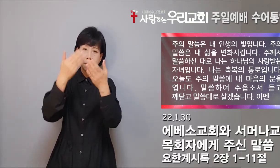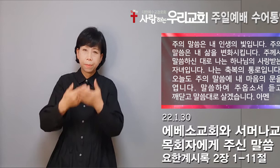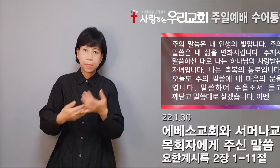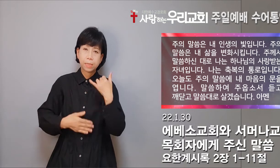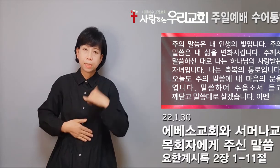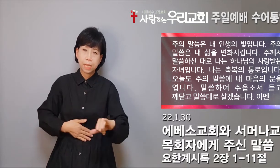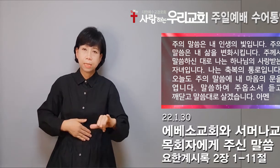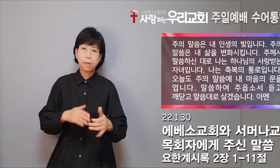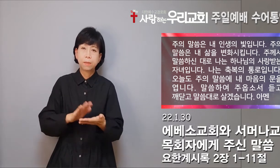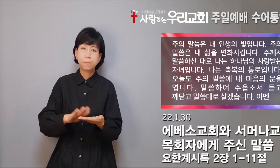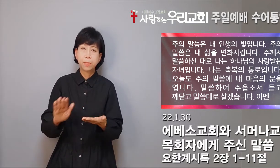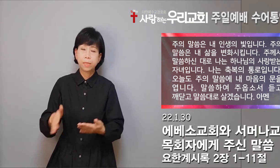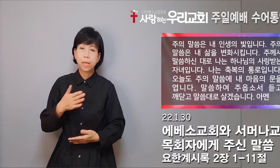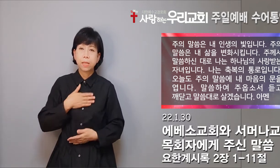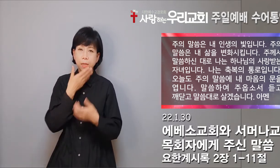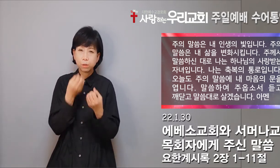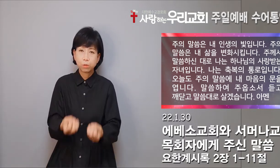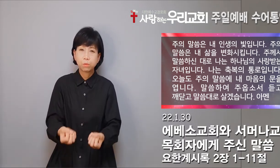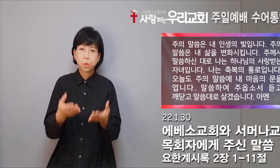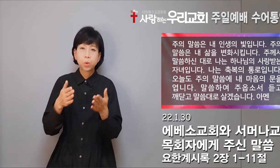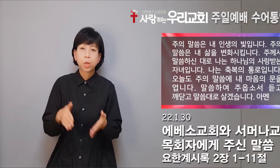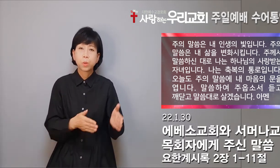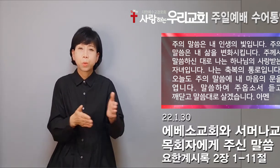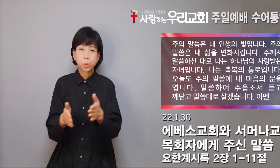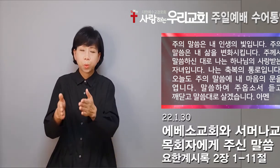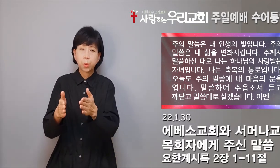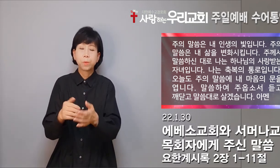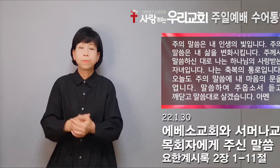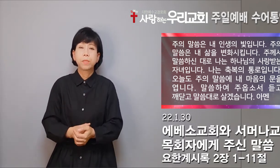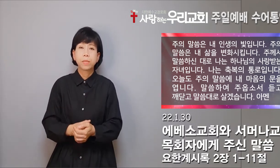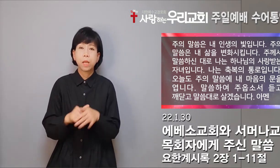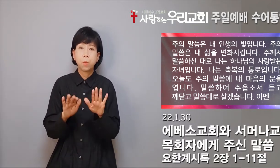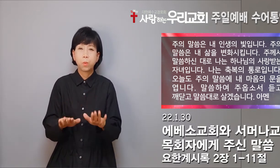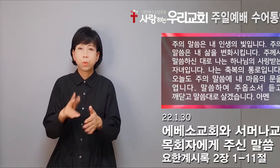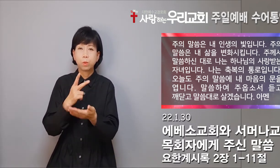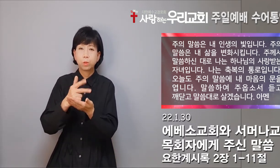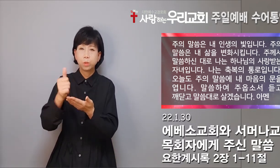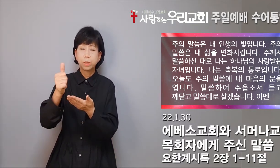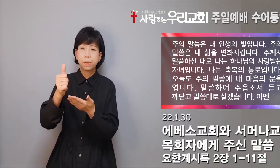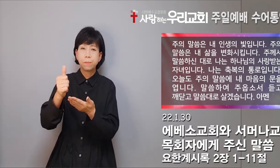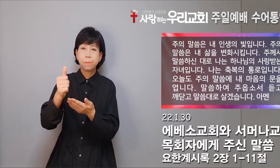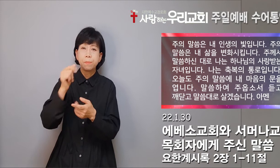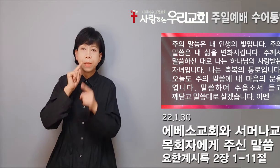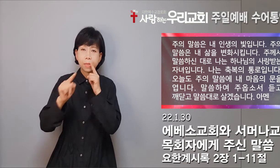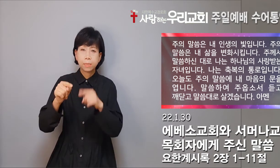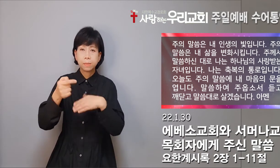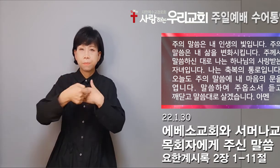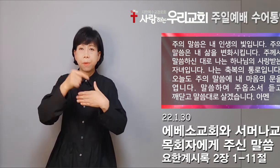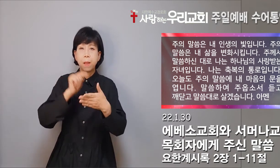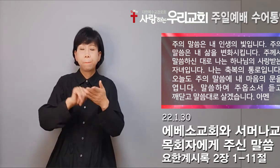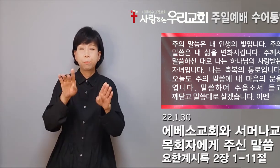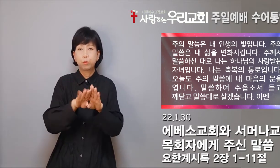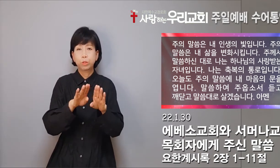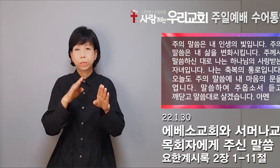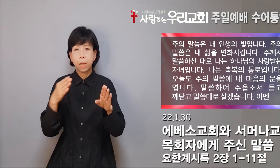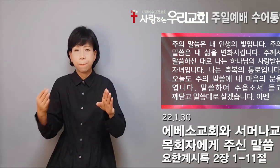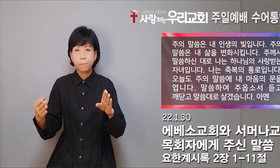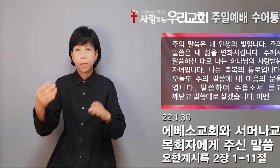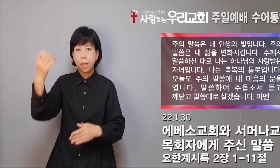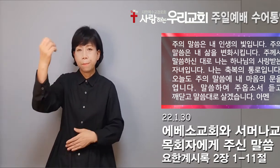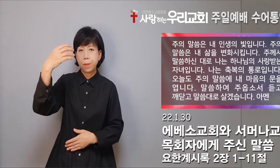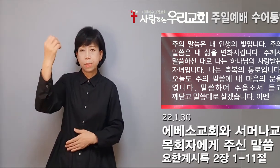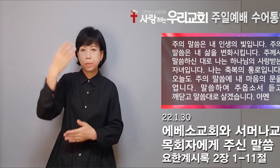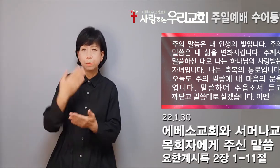사랑받는 자녀입니다. 나는 축복의 통로입니다. 오늘도 주의 말씀에 내 마음의 문을